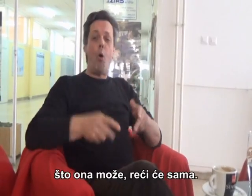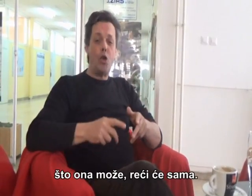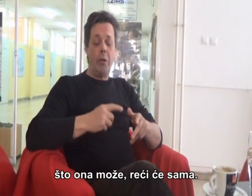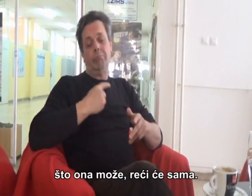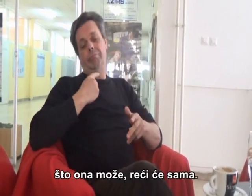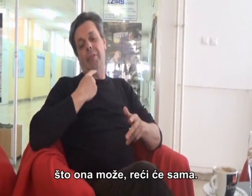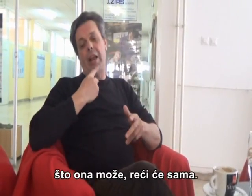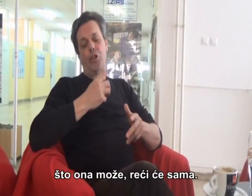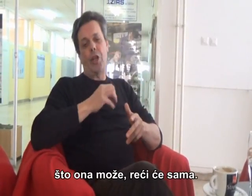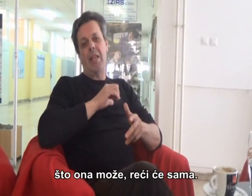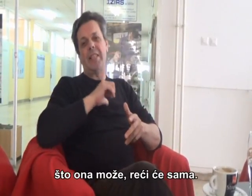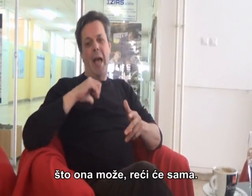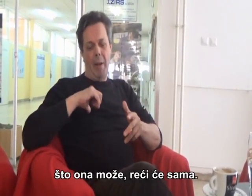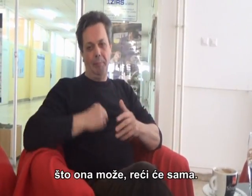može? Reći ću vam sam.